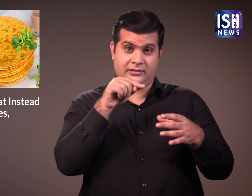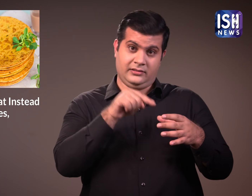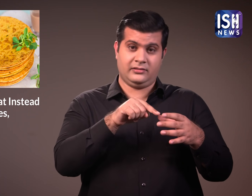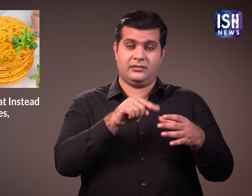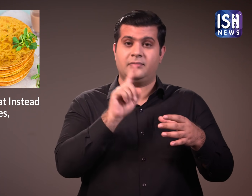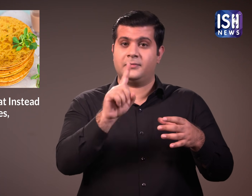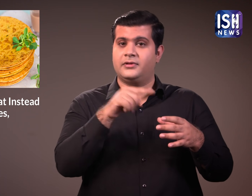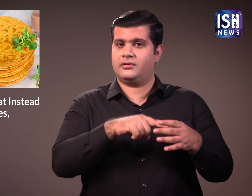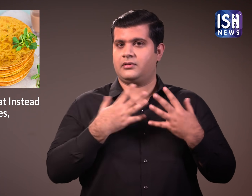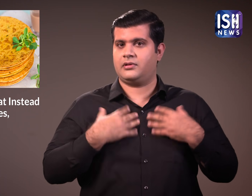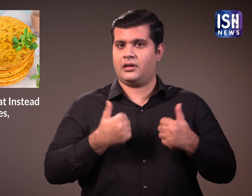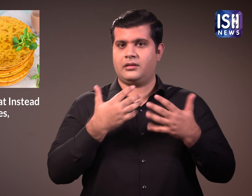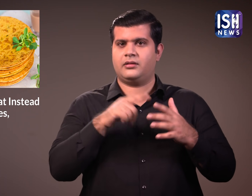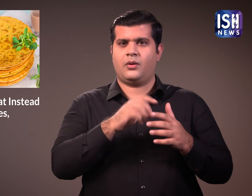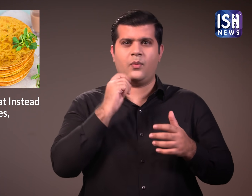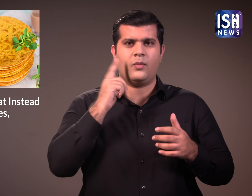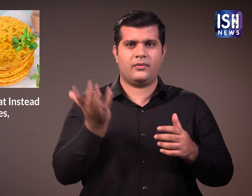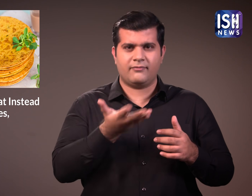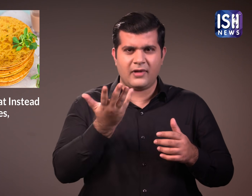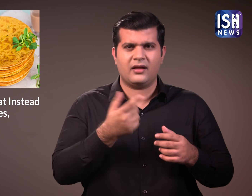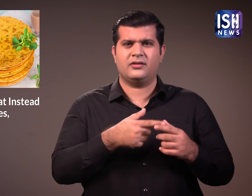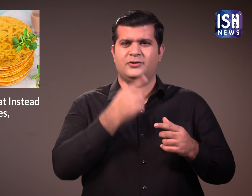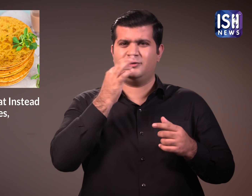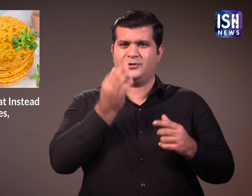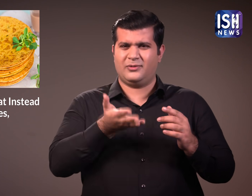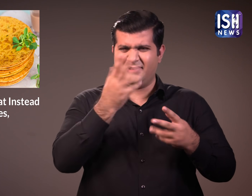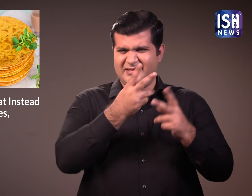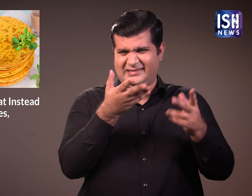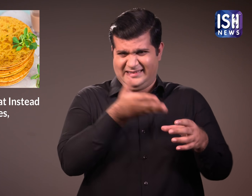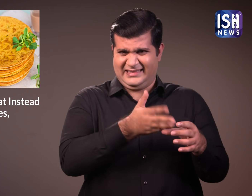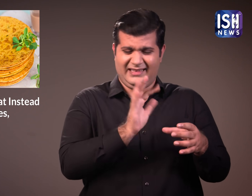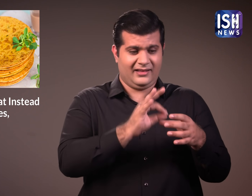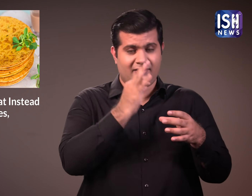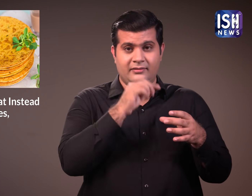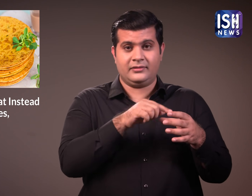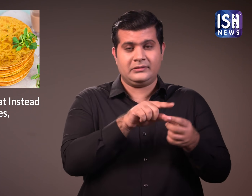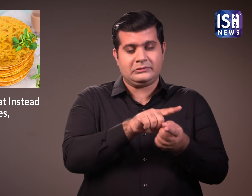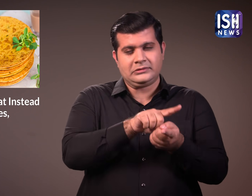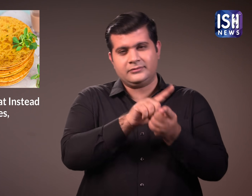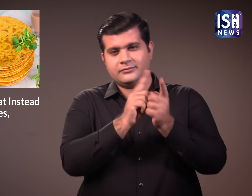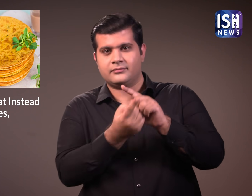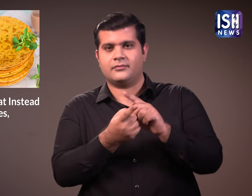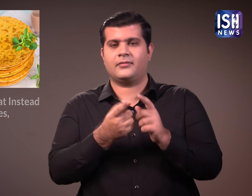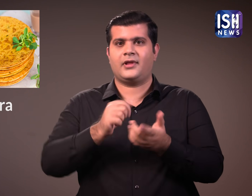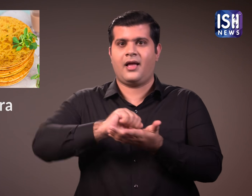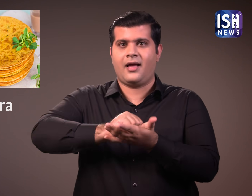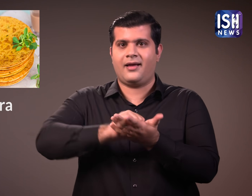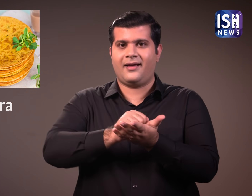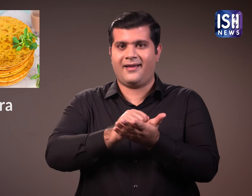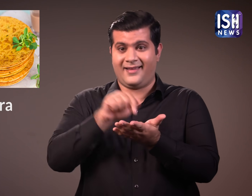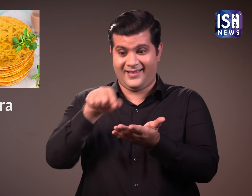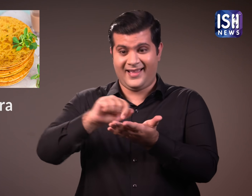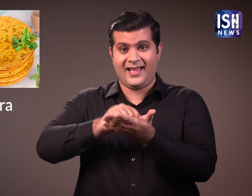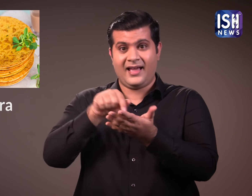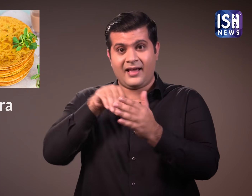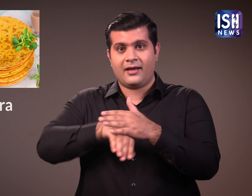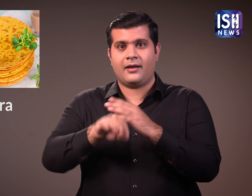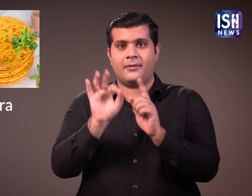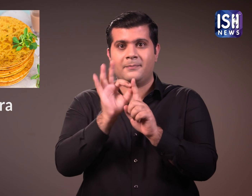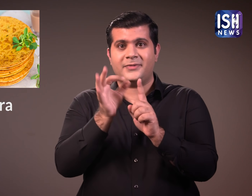हाला कि यह सेहत के लिए ठीक नहीं है क्योंकि इसमें बहुत सारा तेल और नमक होता है। मेथी खाकरा एक अच्छा विकल्प है और यह